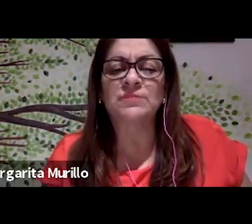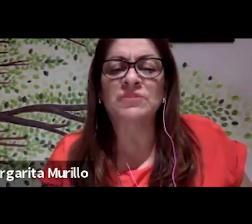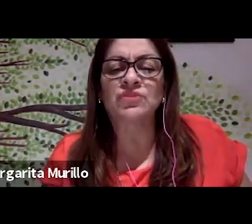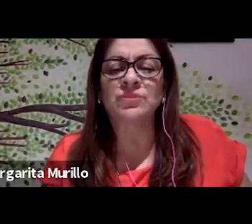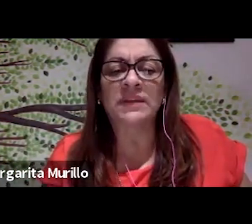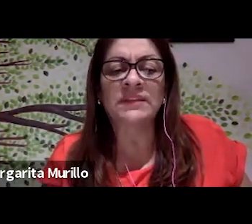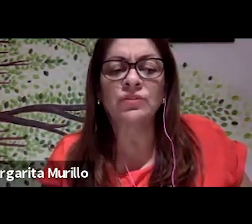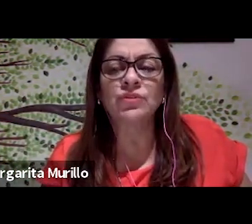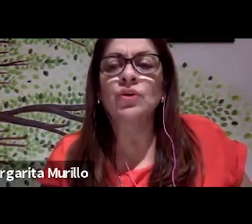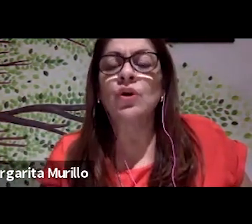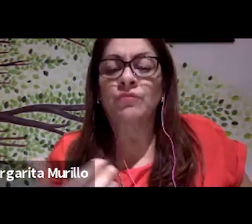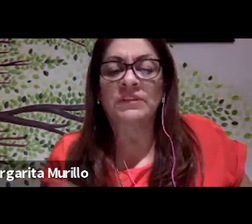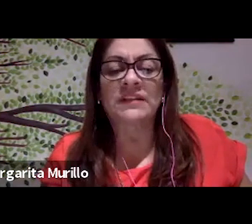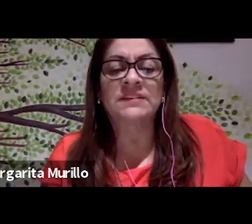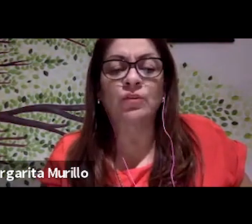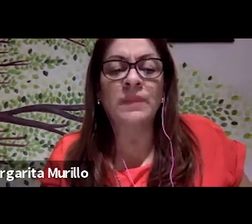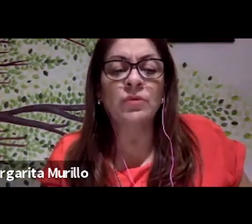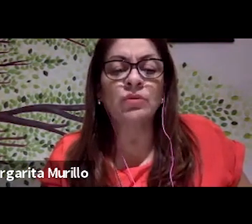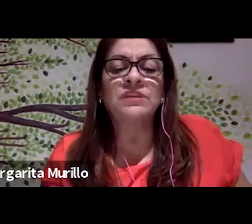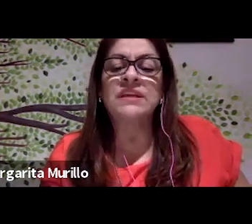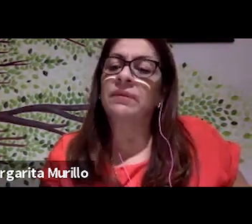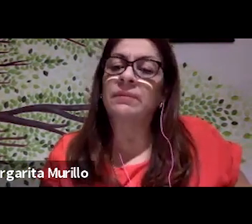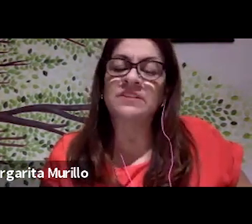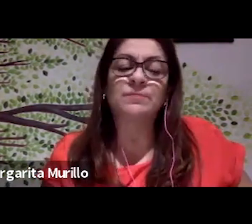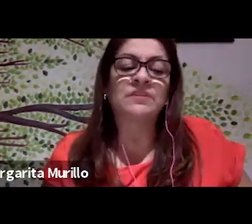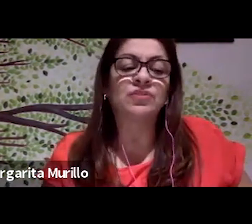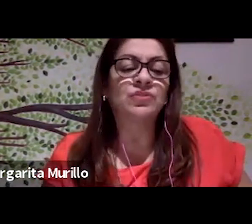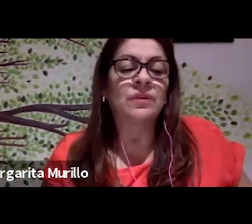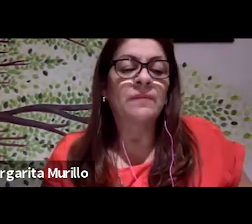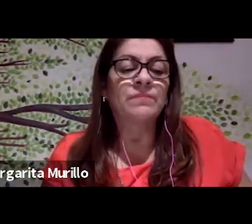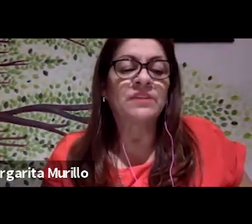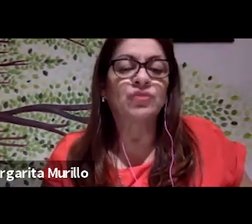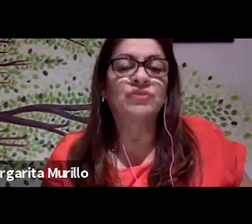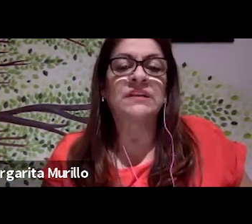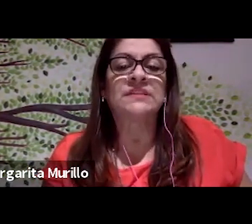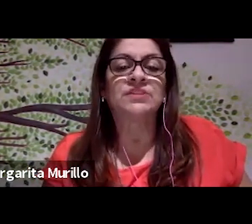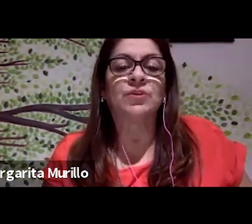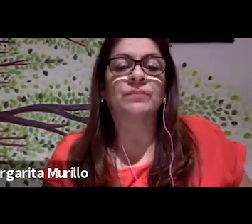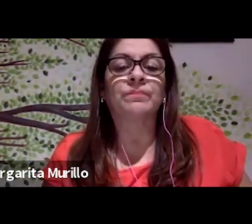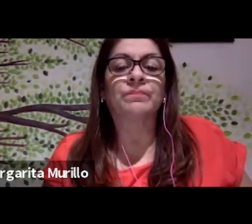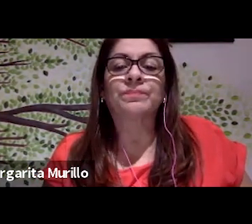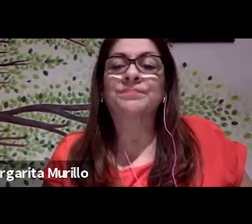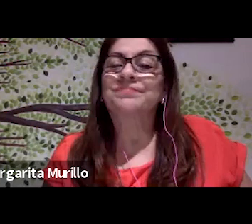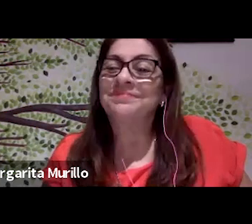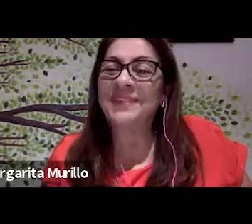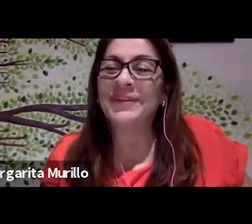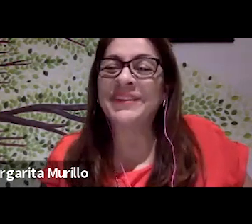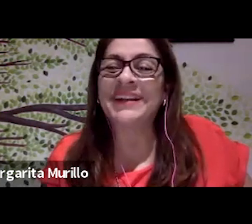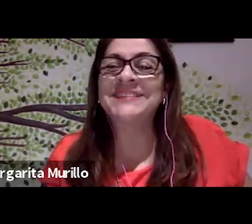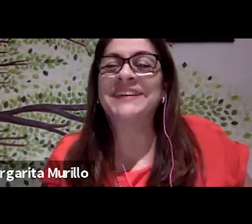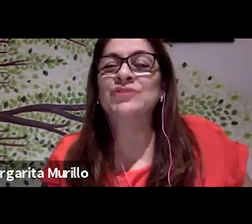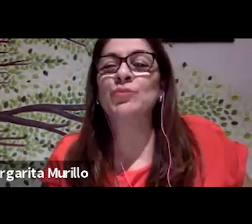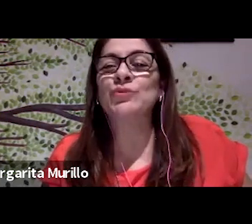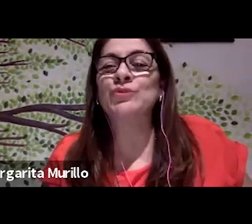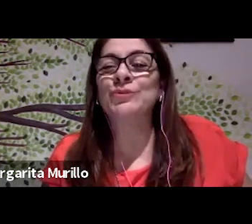muchas horas en espacios cibernéticos fortalezca los vínculos y abra más espacios de socialización de